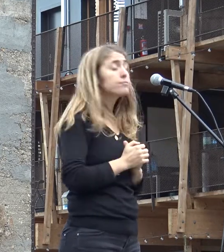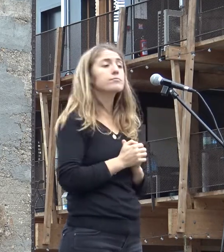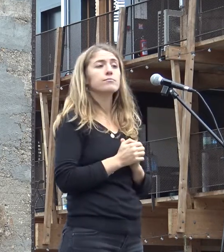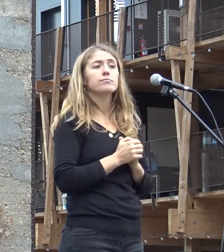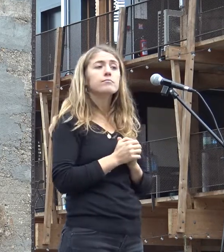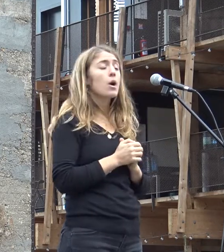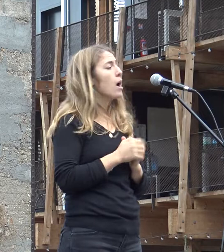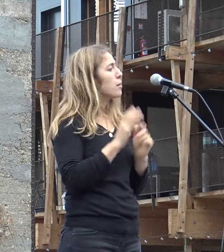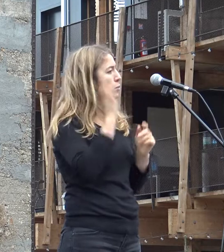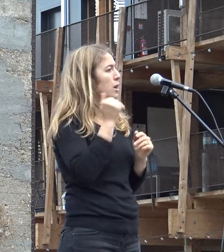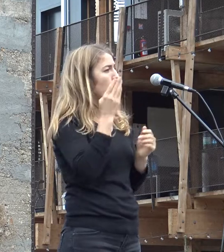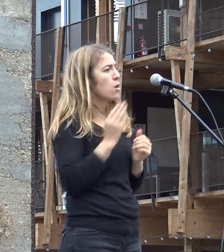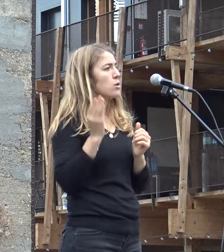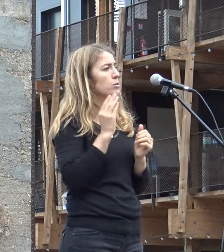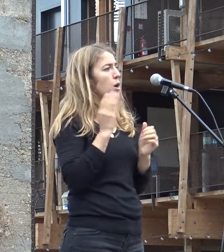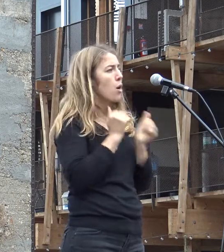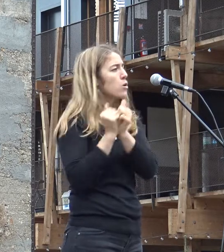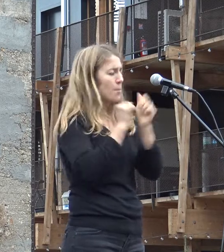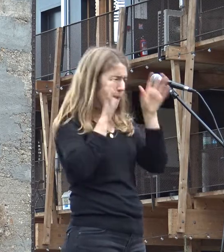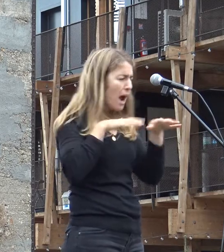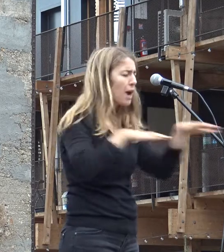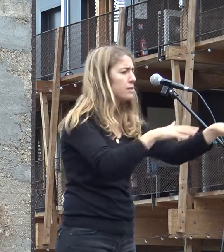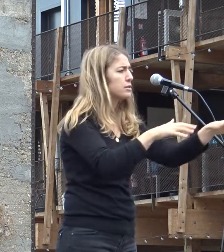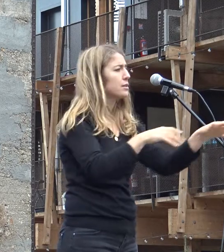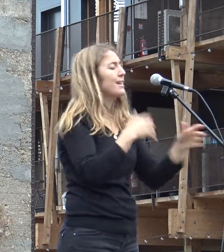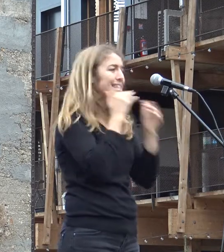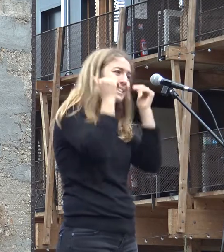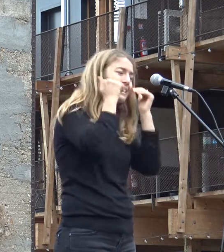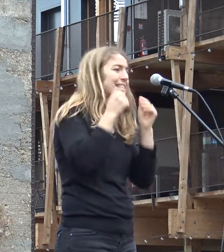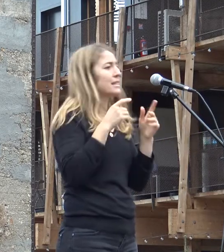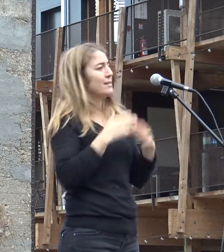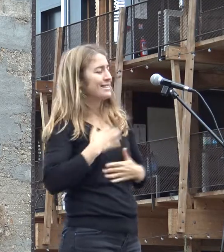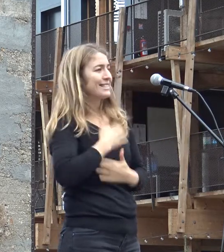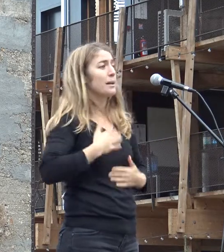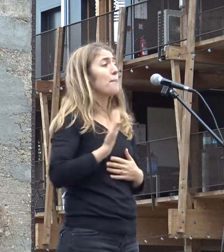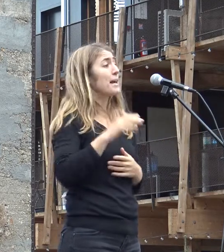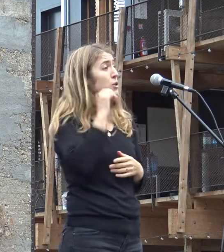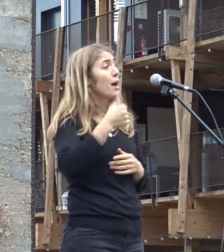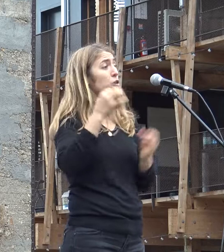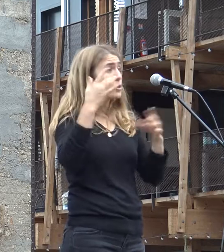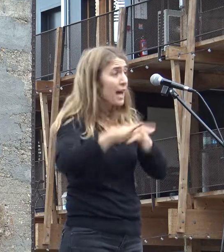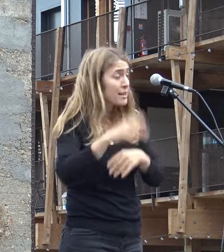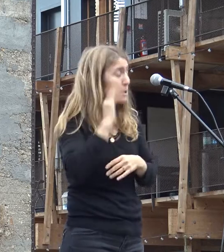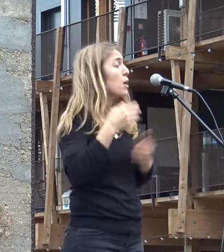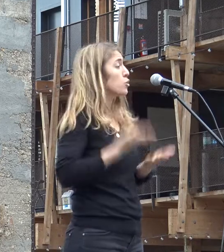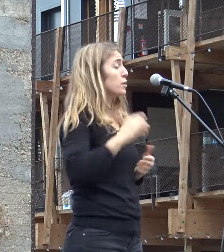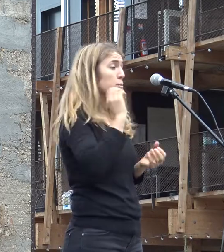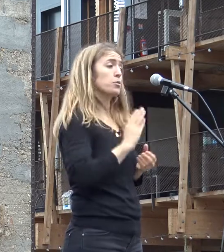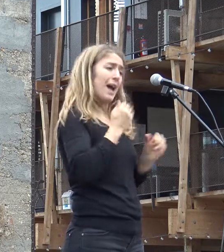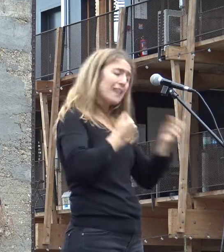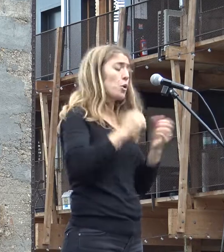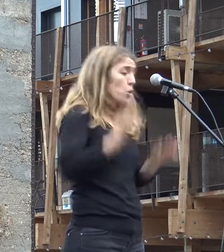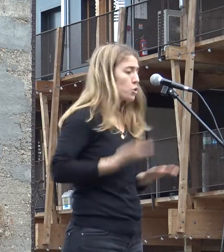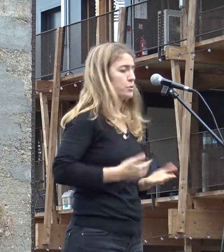nous allons marcher dans la joie et la bonne humeur, mais sans oublier que demain, il sera trop tard, donc c'est aujourd'hui que nous agirons.